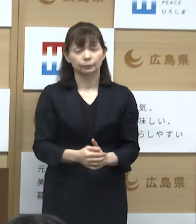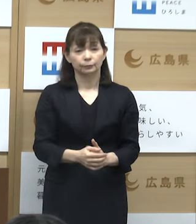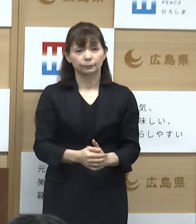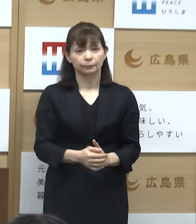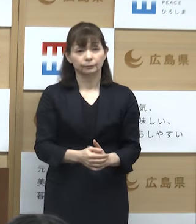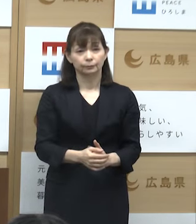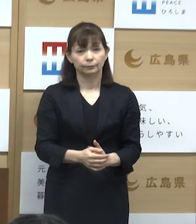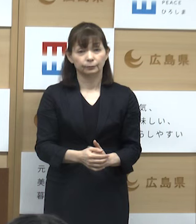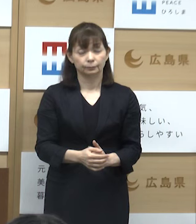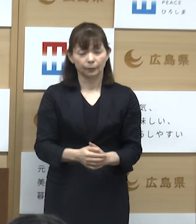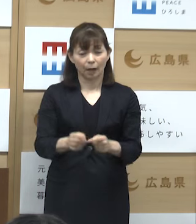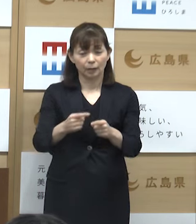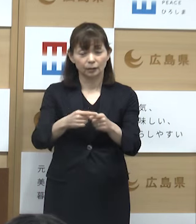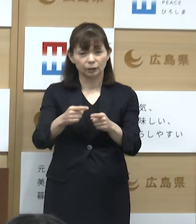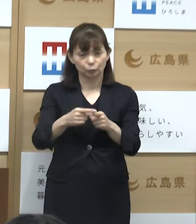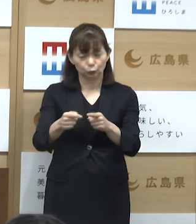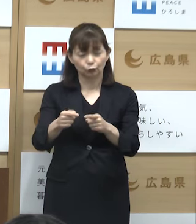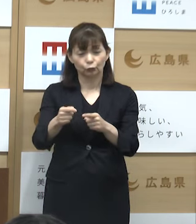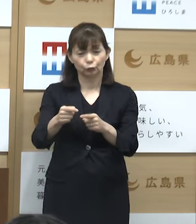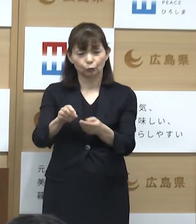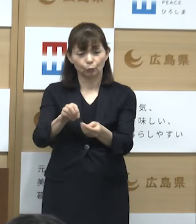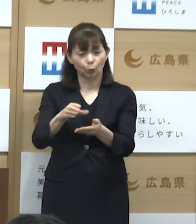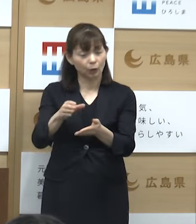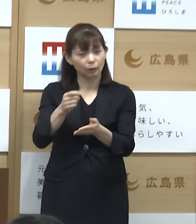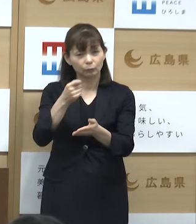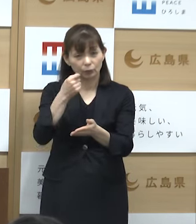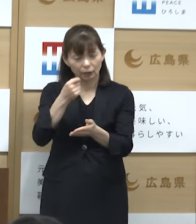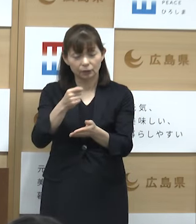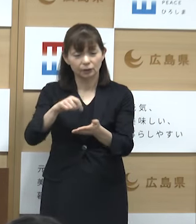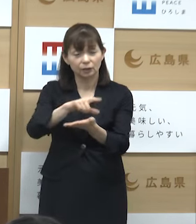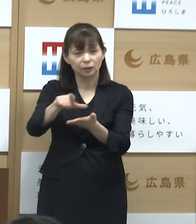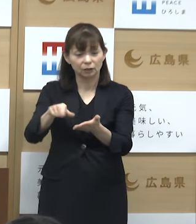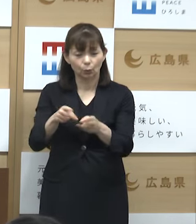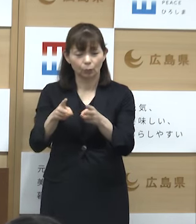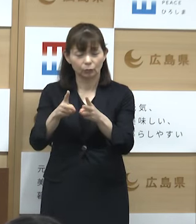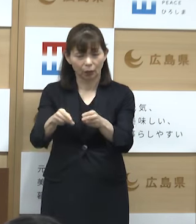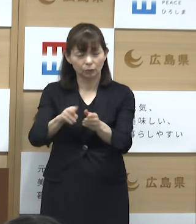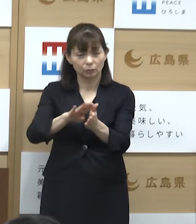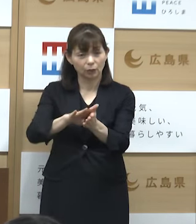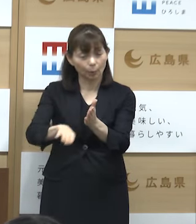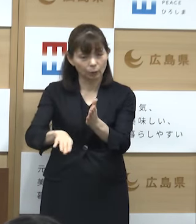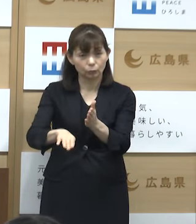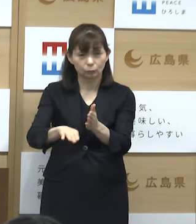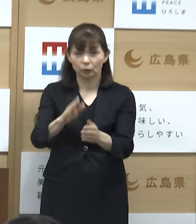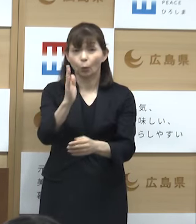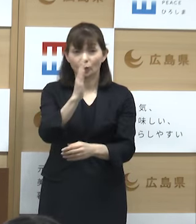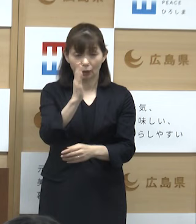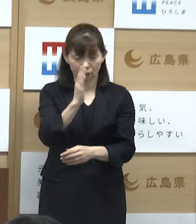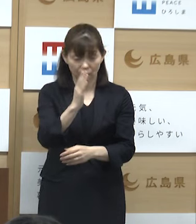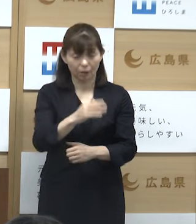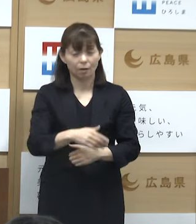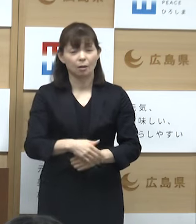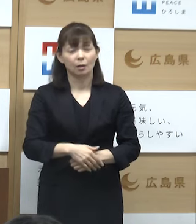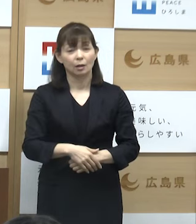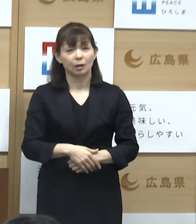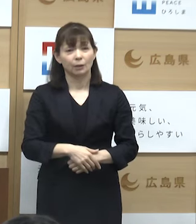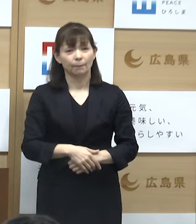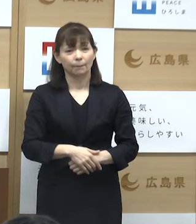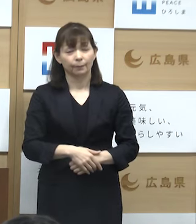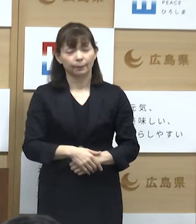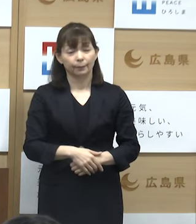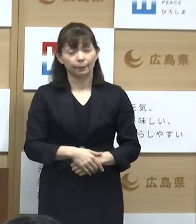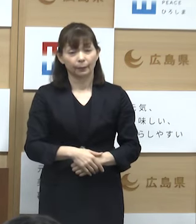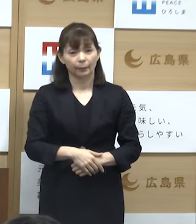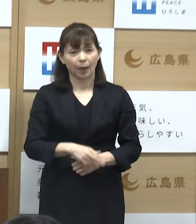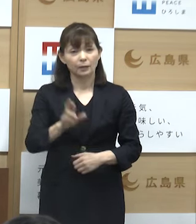部の区間を切り出してどんどん議論するということではなくて、やっぱりまずこの、JR の